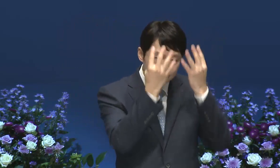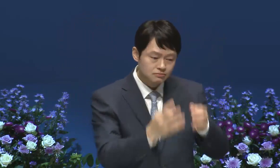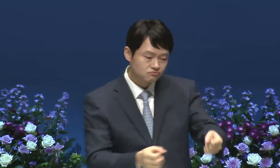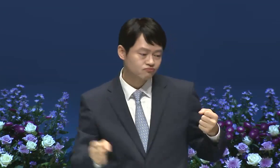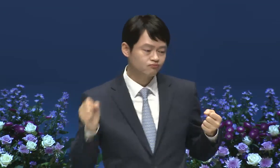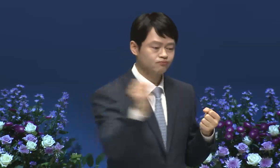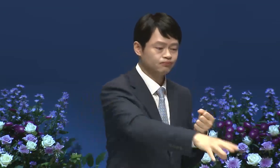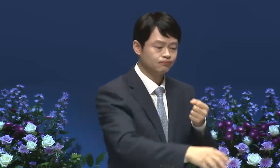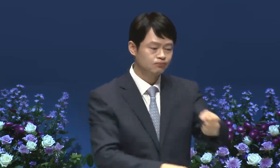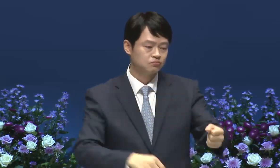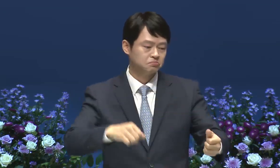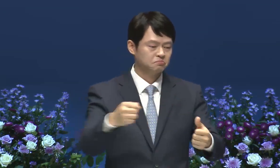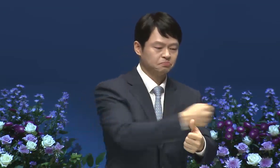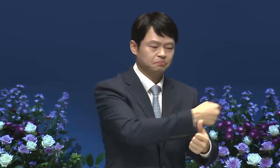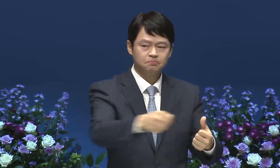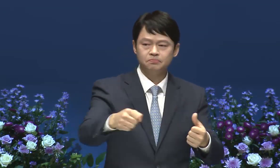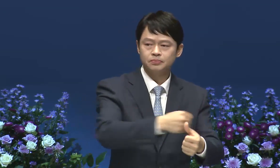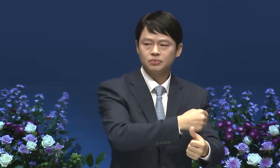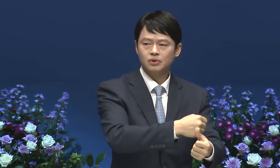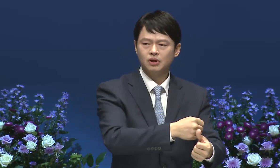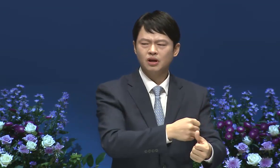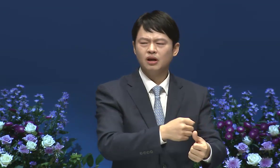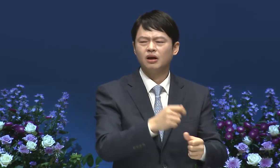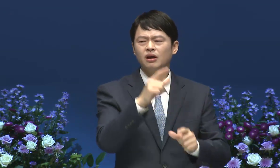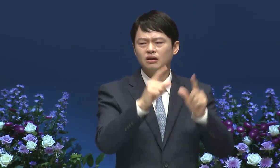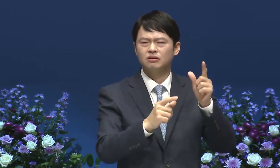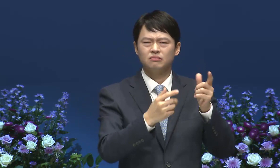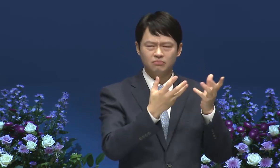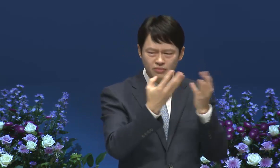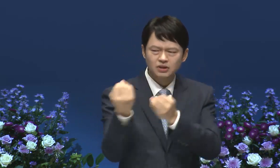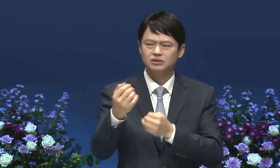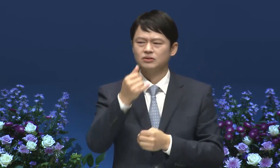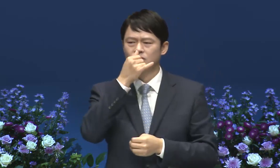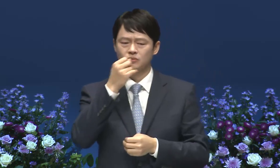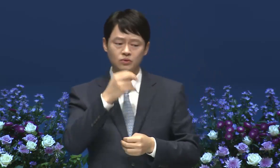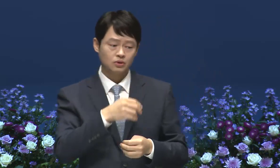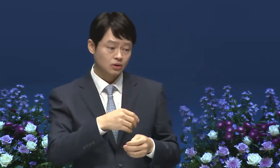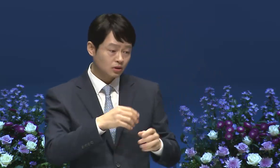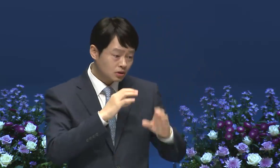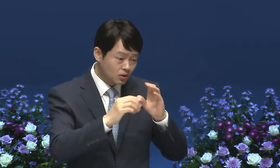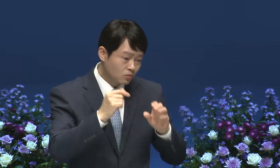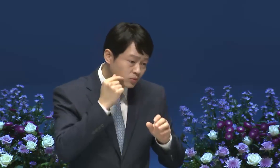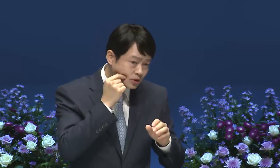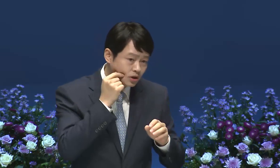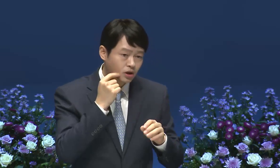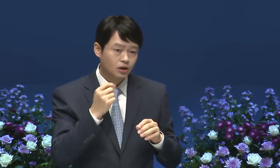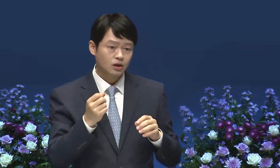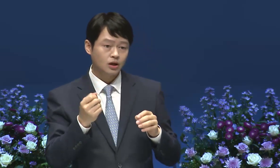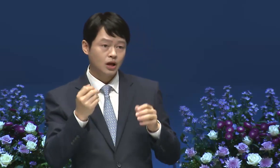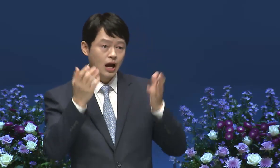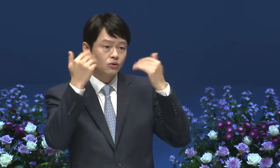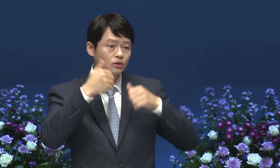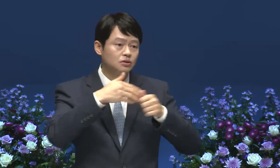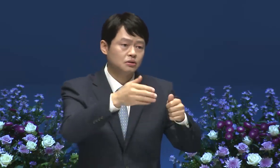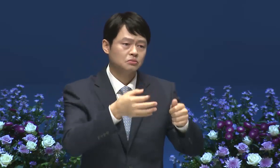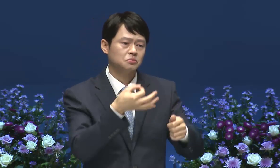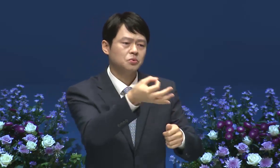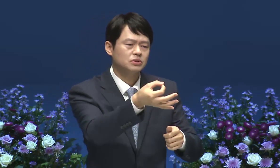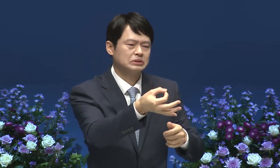않고 자녀임에도 불구하고 계집에 가두고 학대하는 그런 가정이 너무나도 많았습니다.